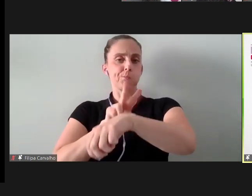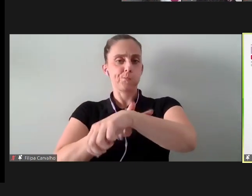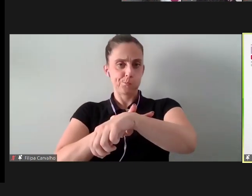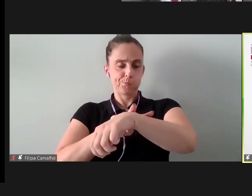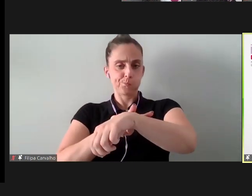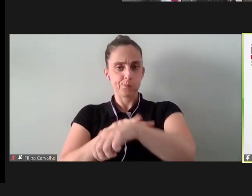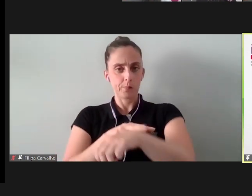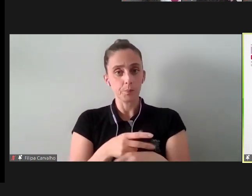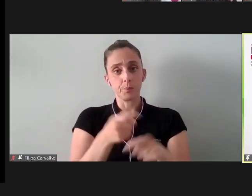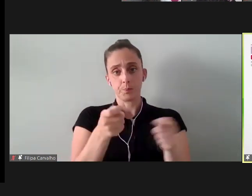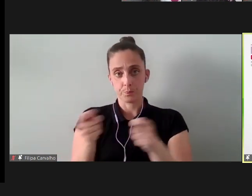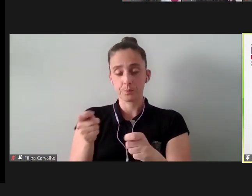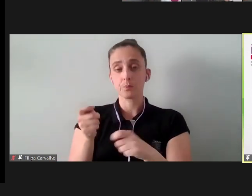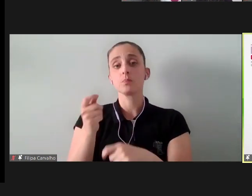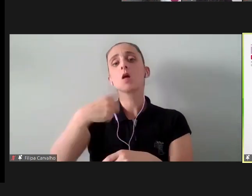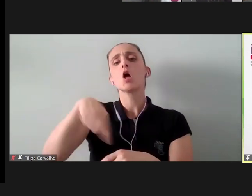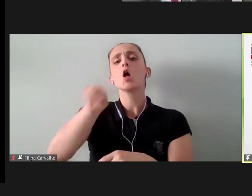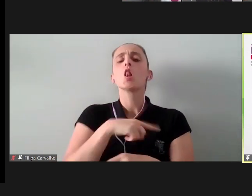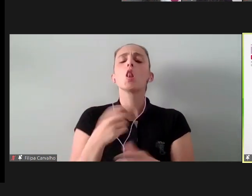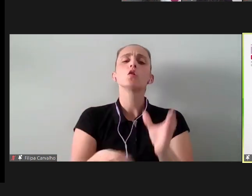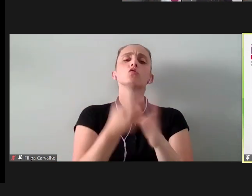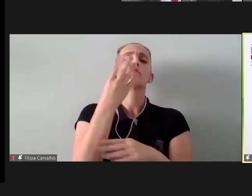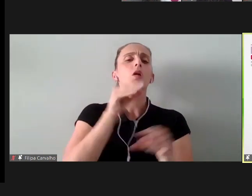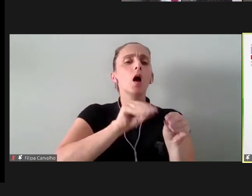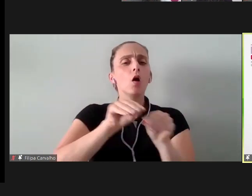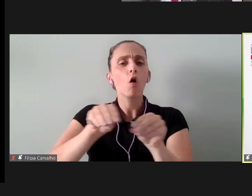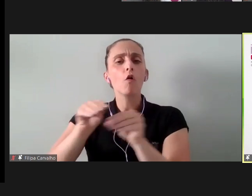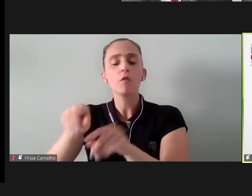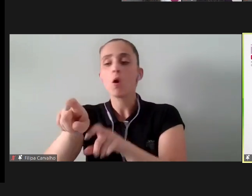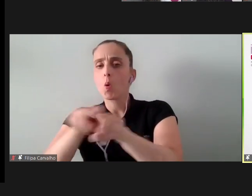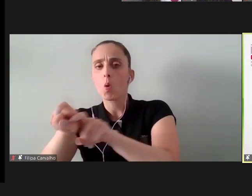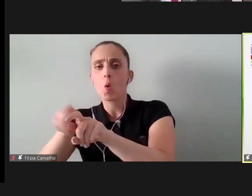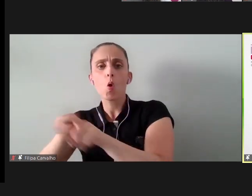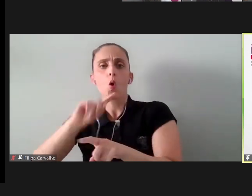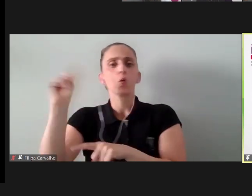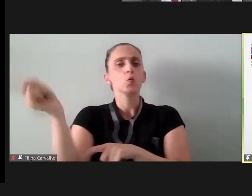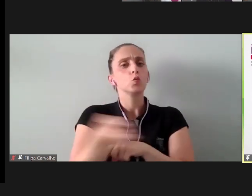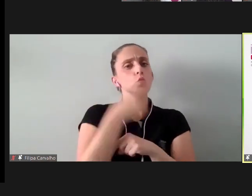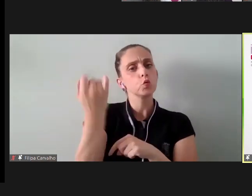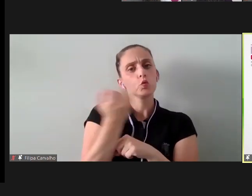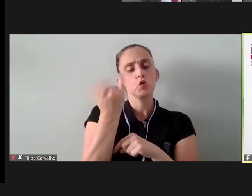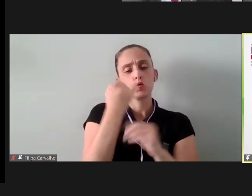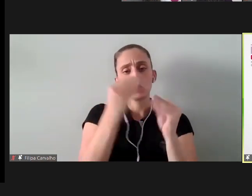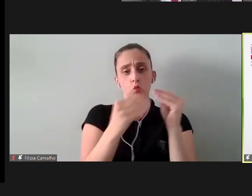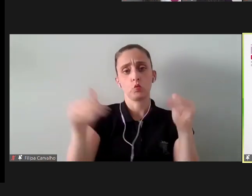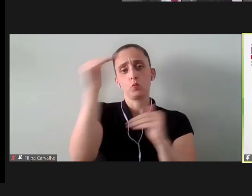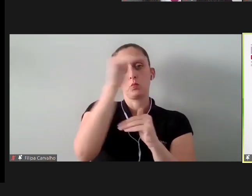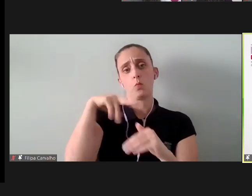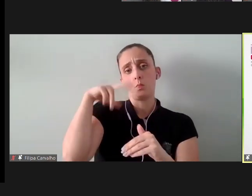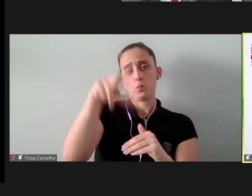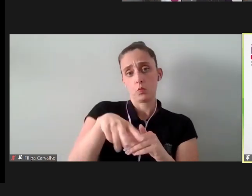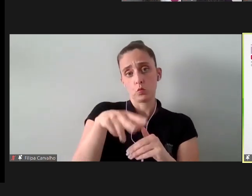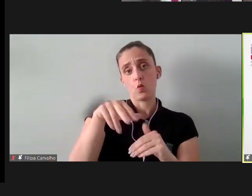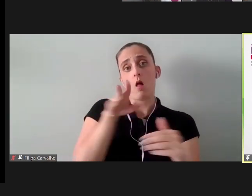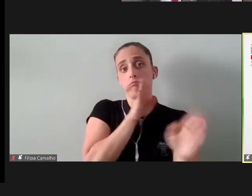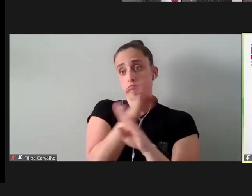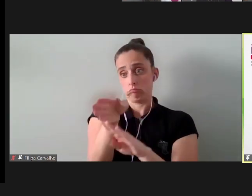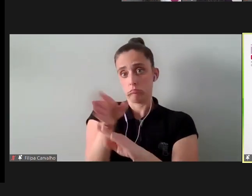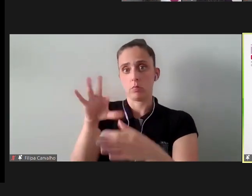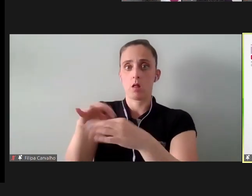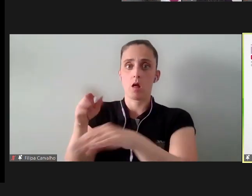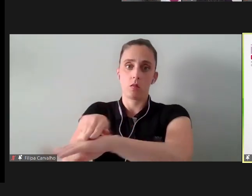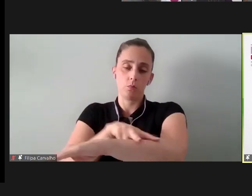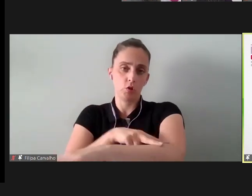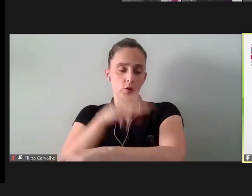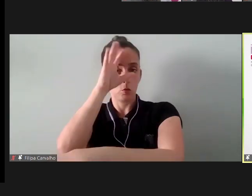Ao invés de construirmos uma oferta concorrencial com todas as instituições de ensino superior em Portugal, ainda que direcionado para a administração pública, o que